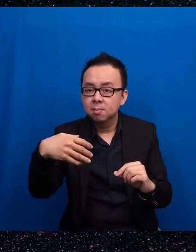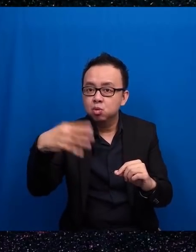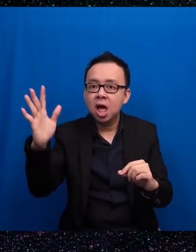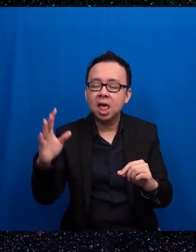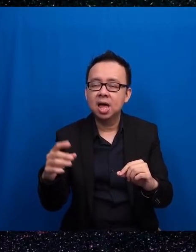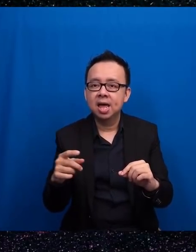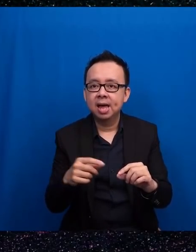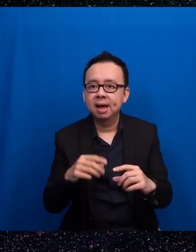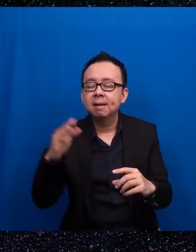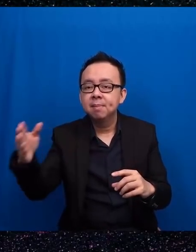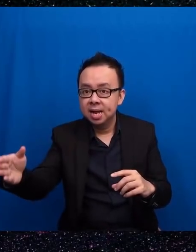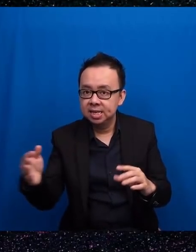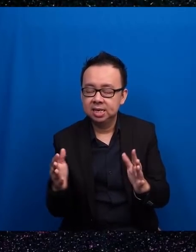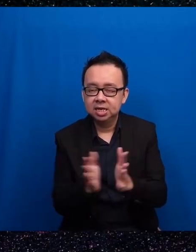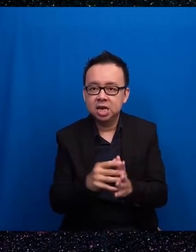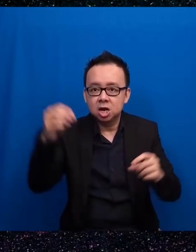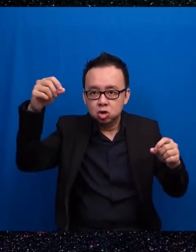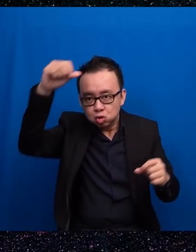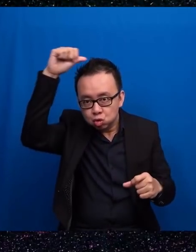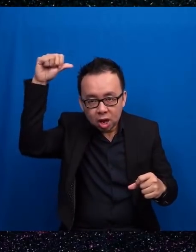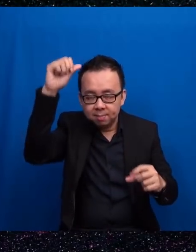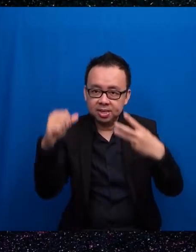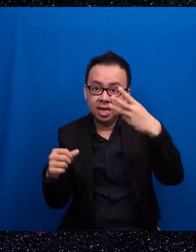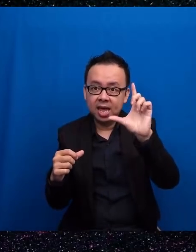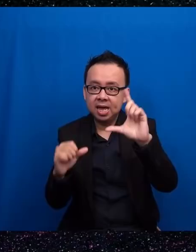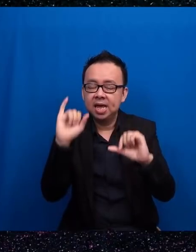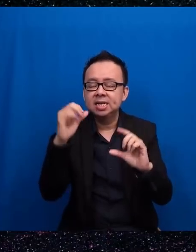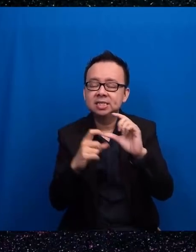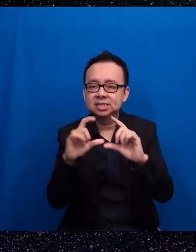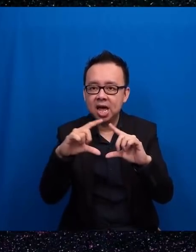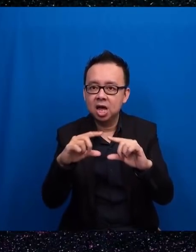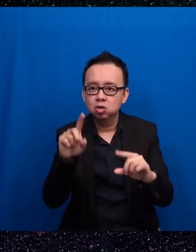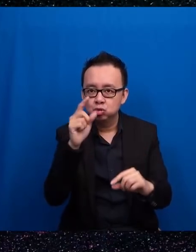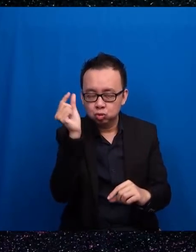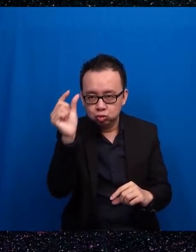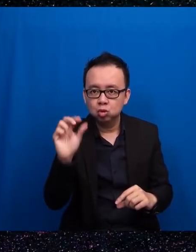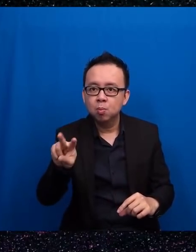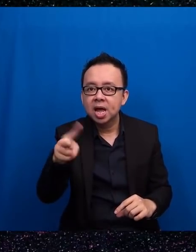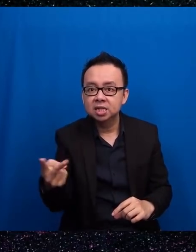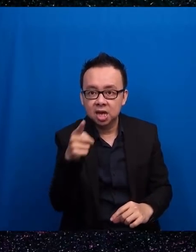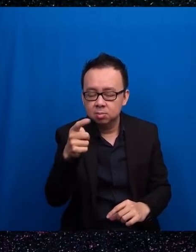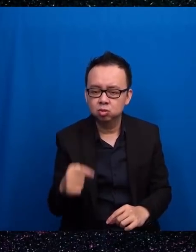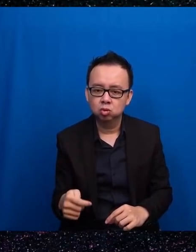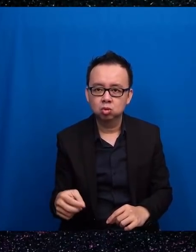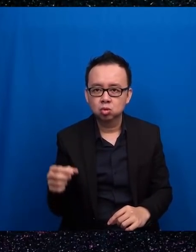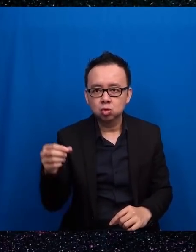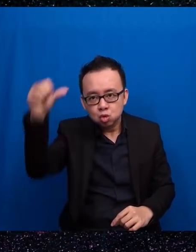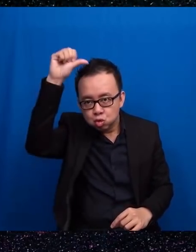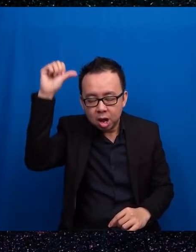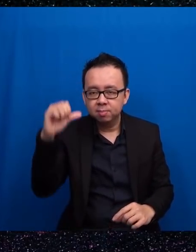Kembalilah, urapi Elisa sebagai penggantimu. Urapi raja ini, urapi raja itu. Wow.